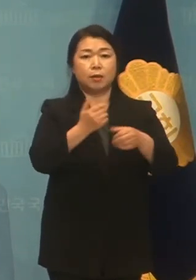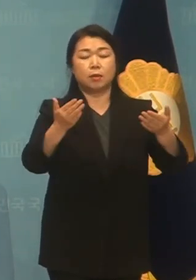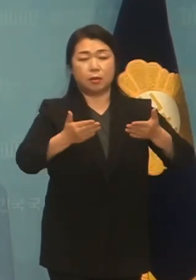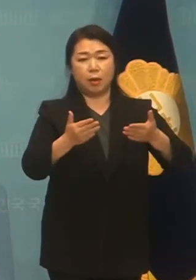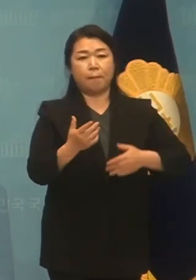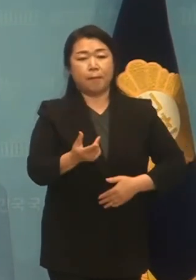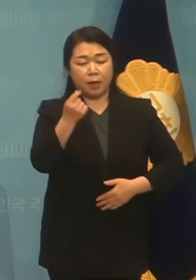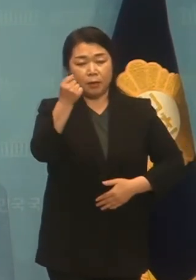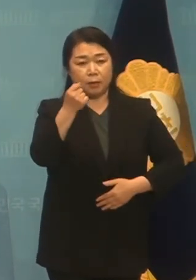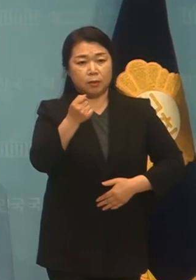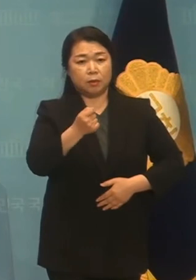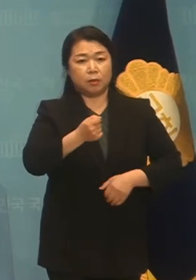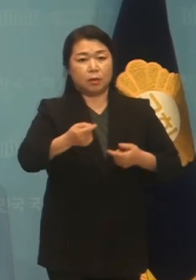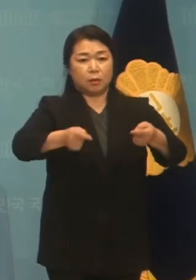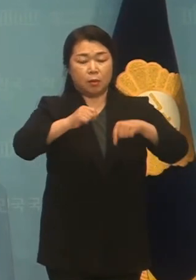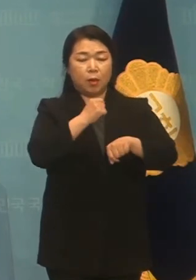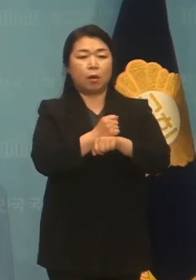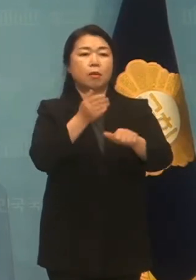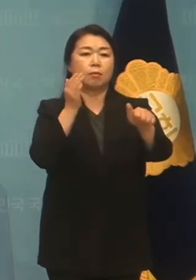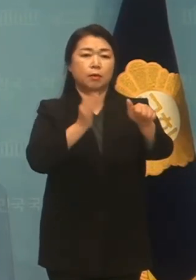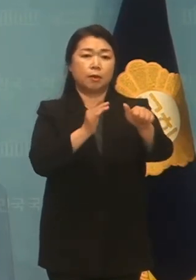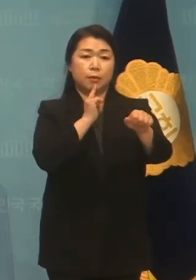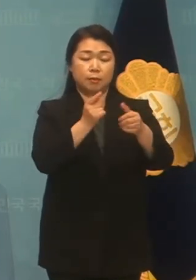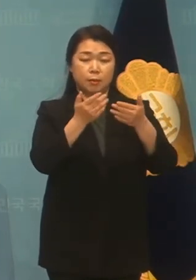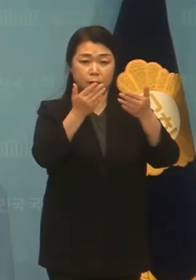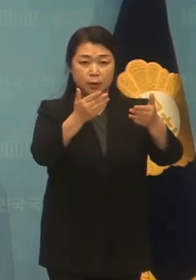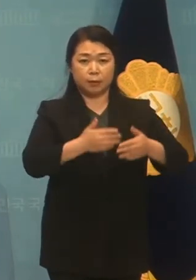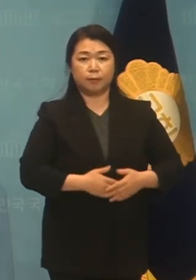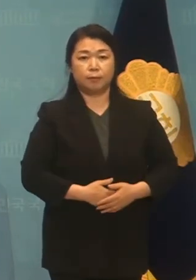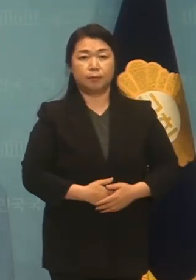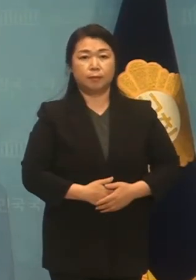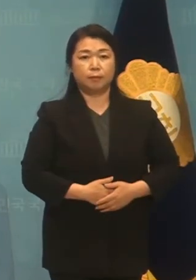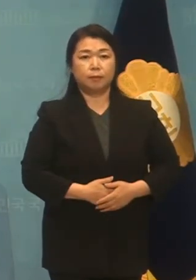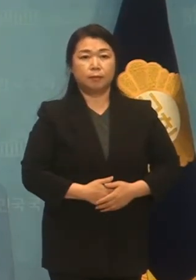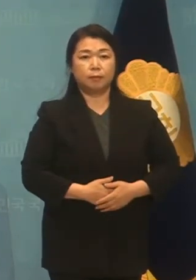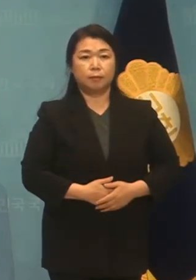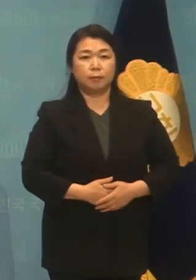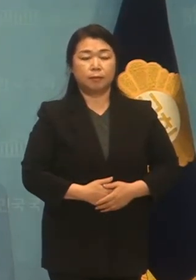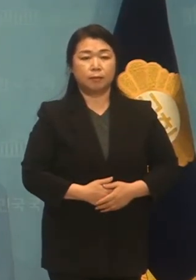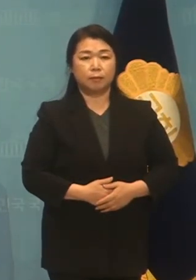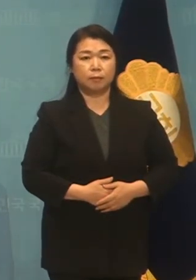일에 빨리 나서줄 것을 강력히 촉구하겠습니다.